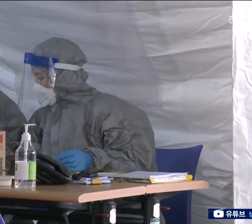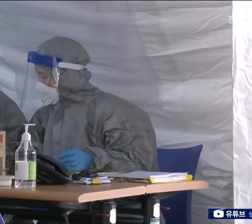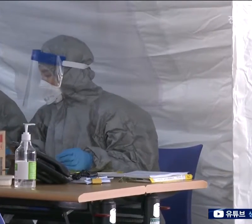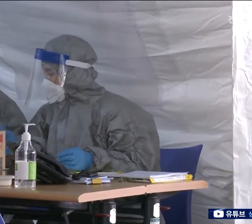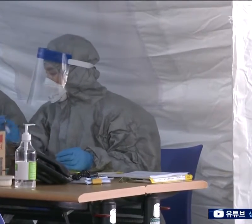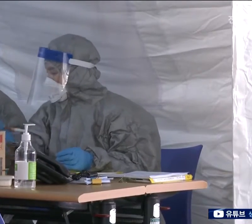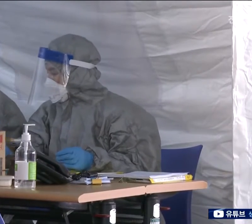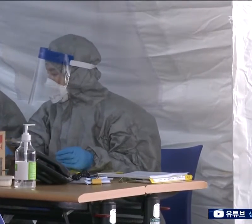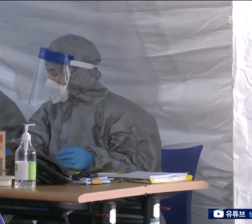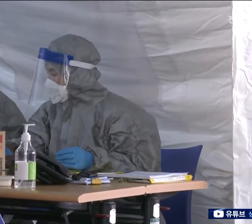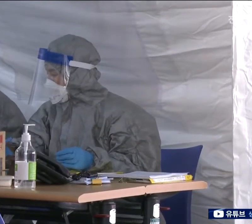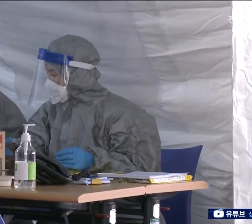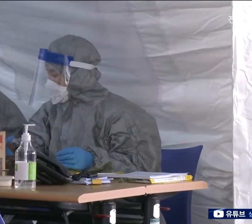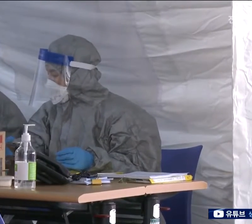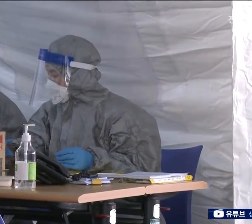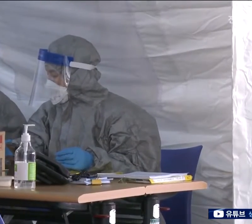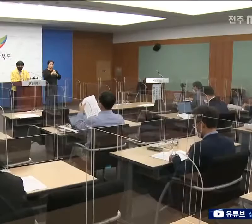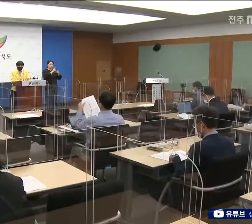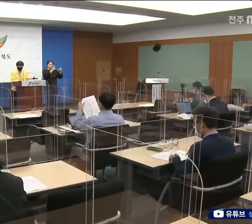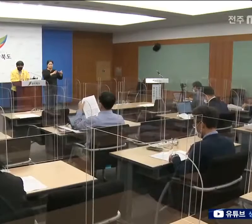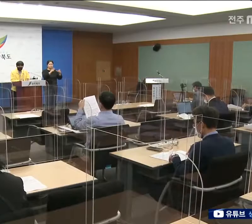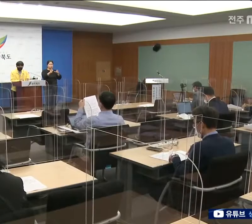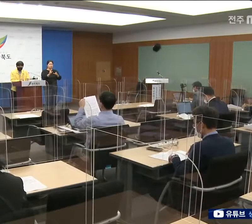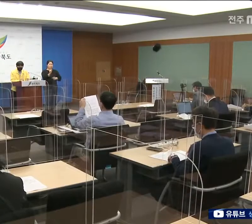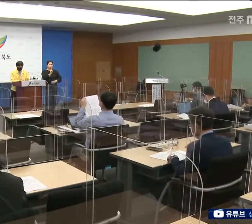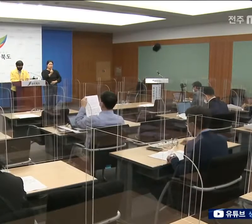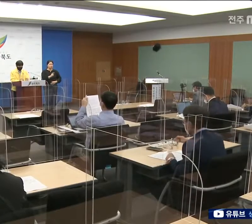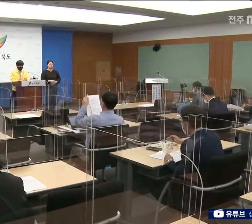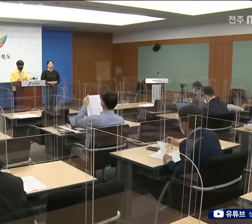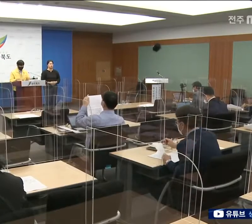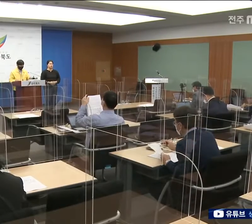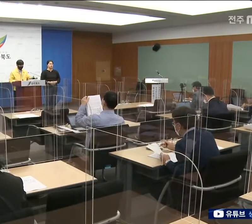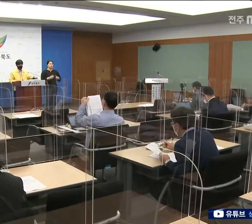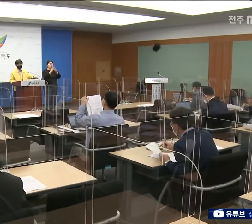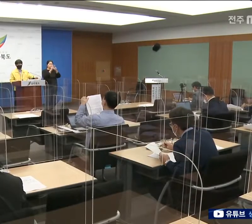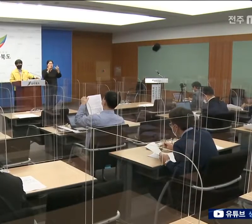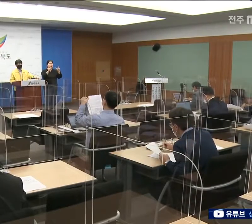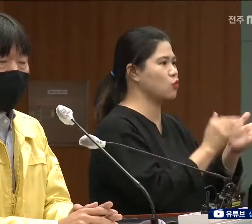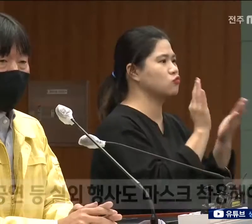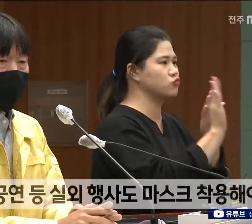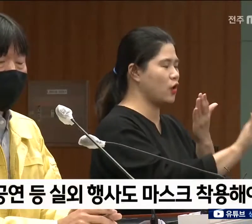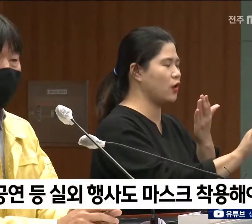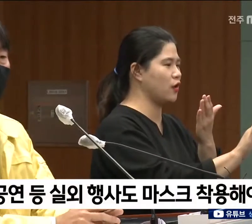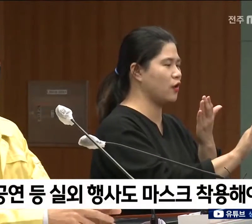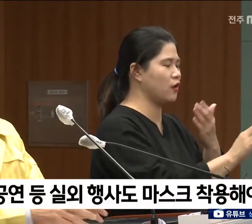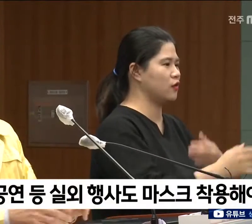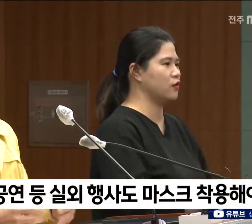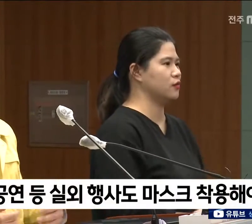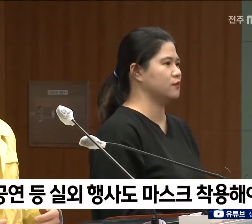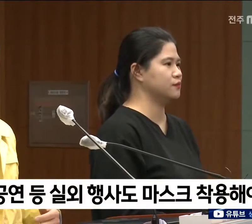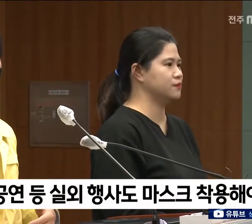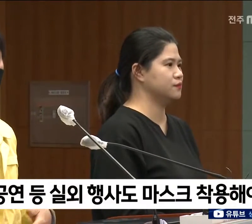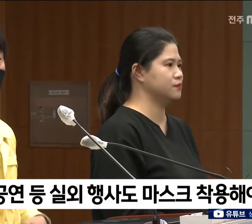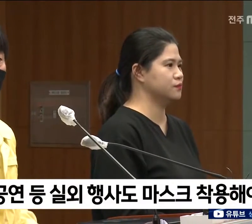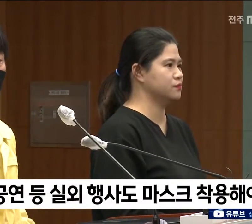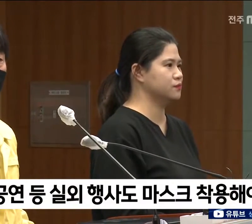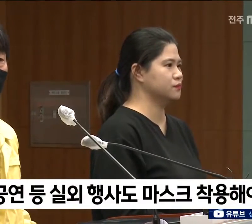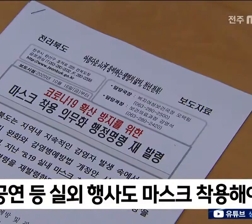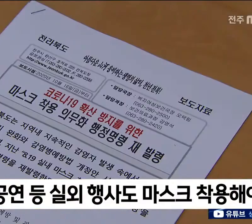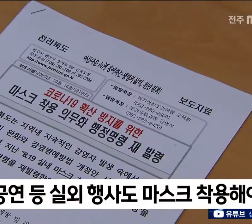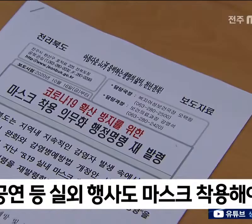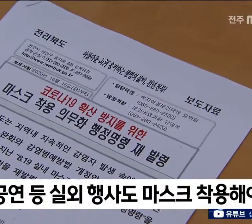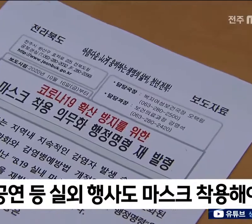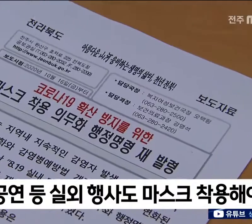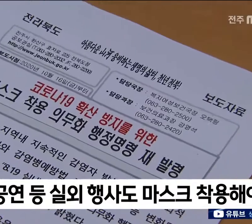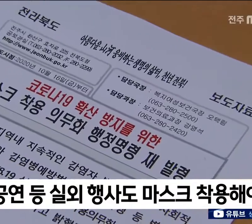기간은 2주 더 연장됐습니다. 지속적인 감염자 발생에 실내뿐 아니라 집회와 공연 등